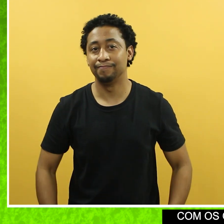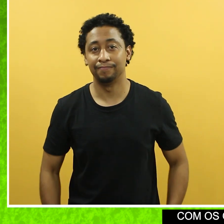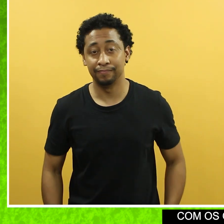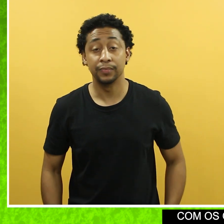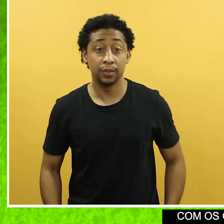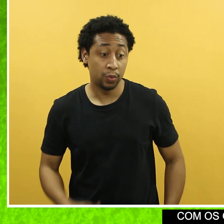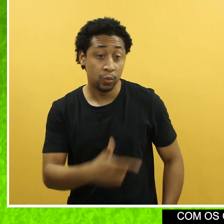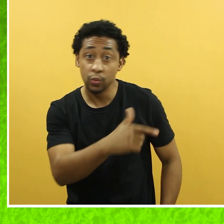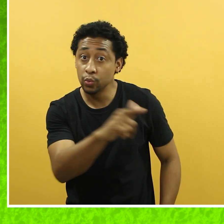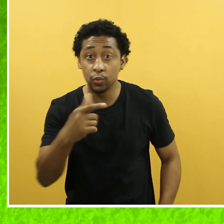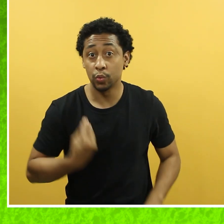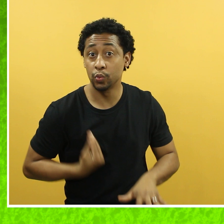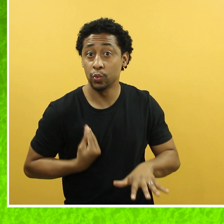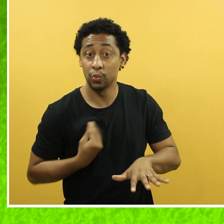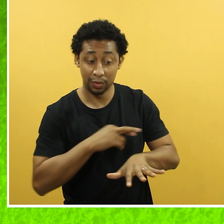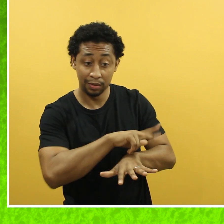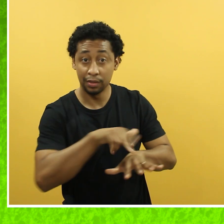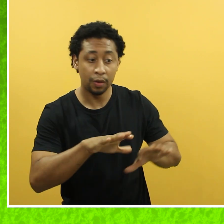seres organizados